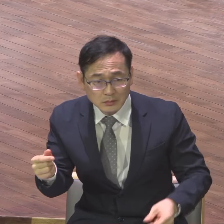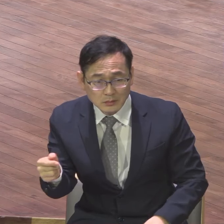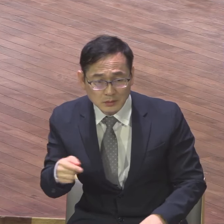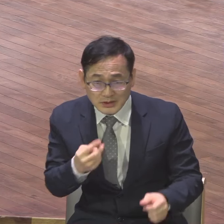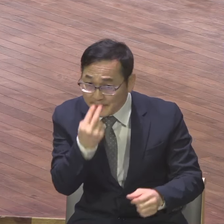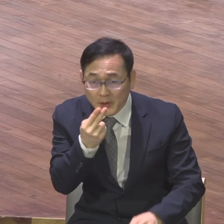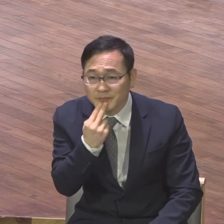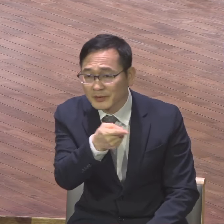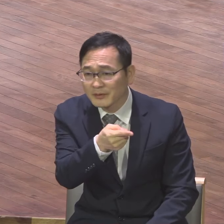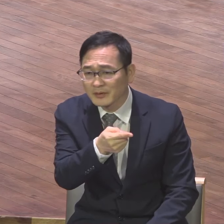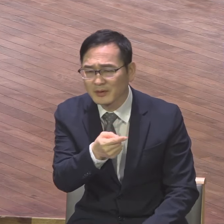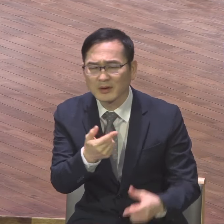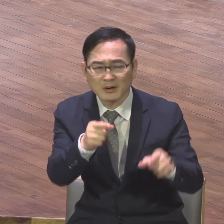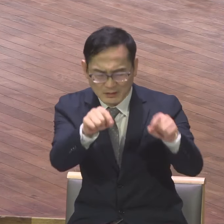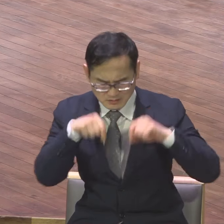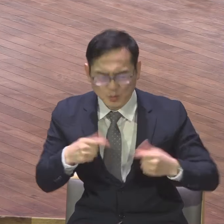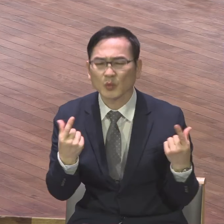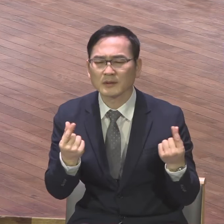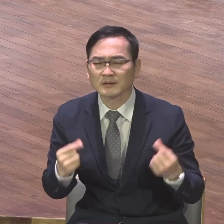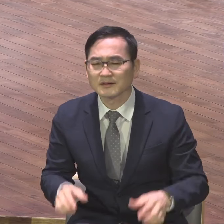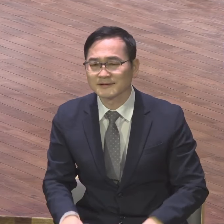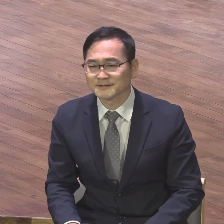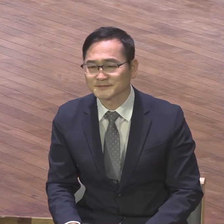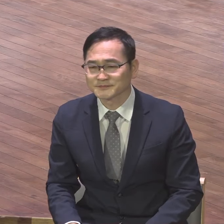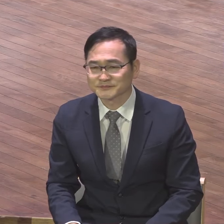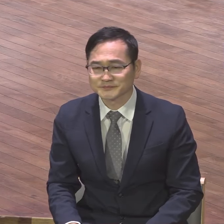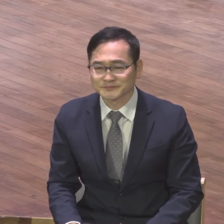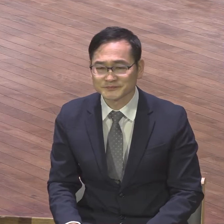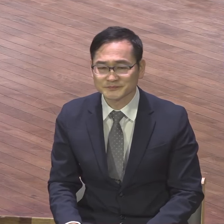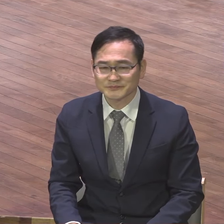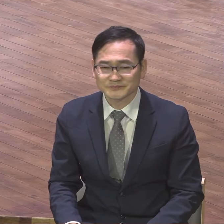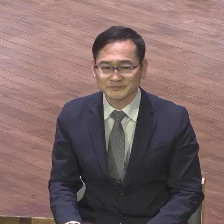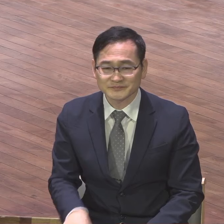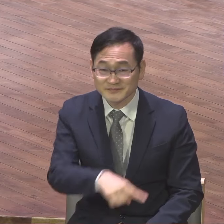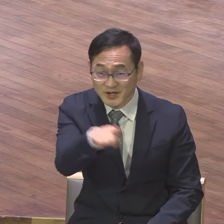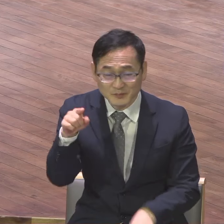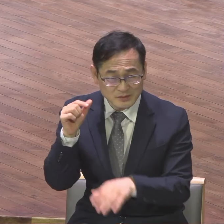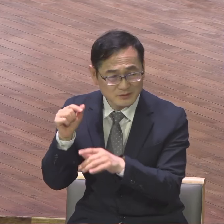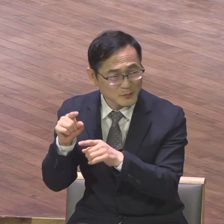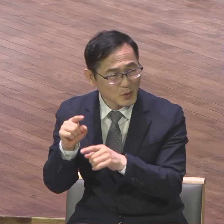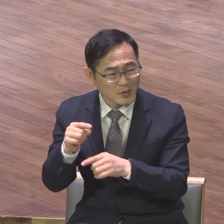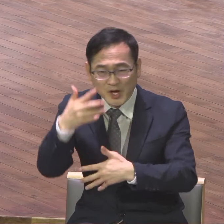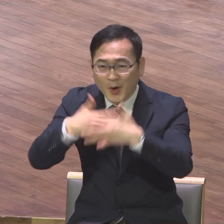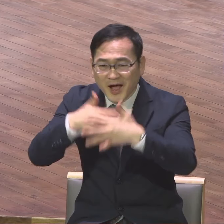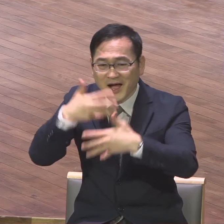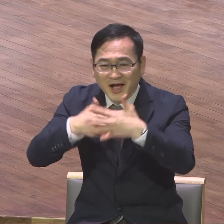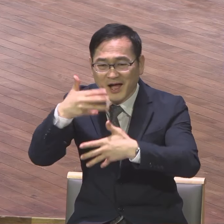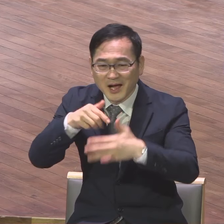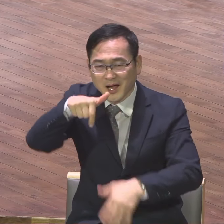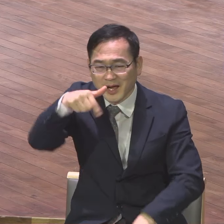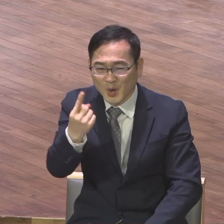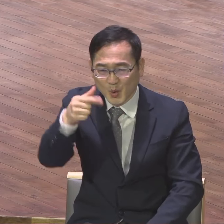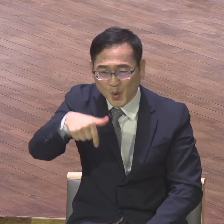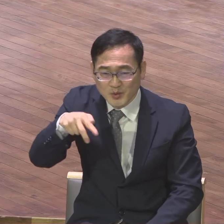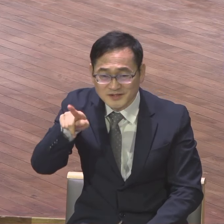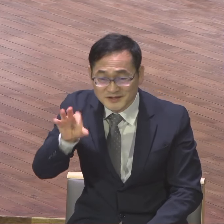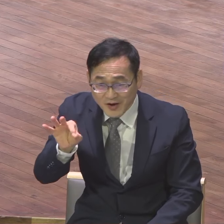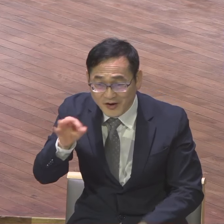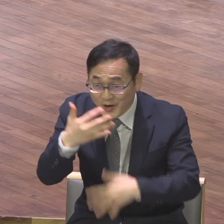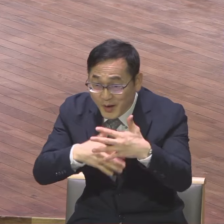성도님들은 이런 말을 들었을 거예요. 멋이 중한디 이런 말을 들었어요. 어느